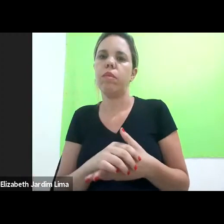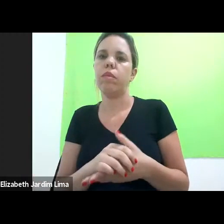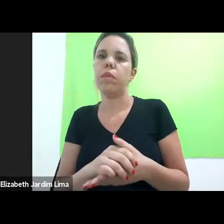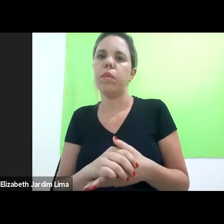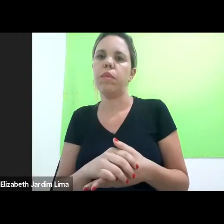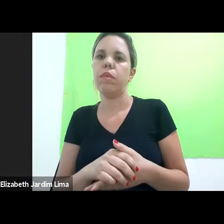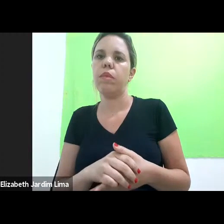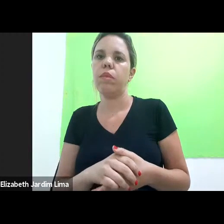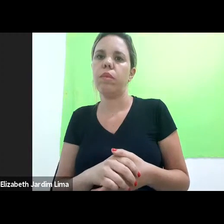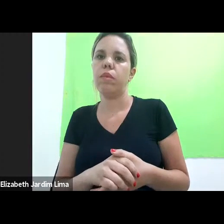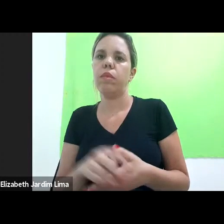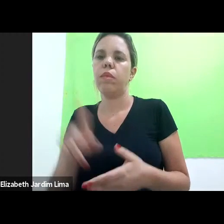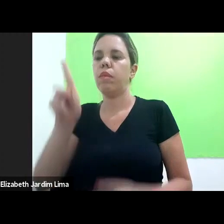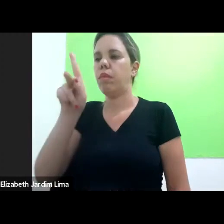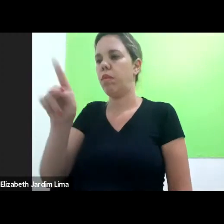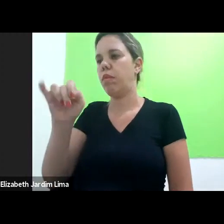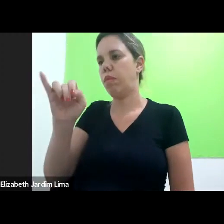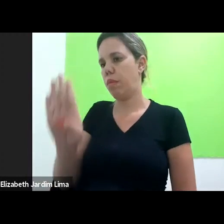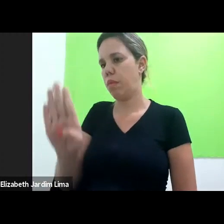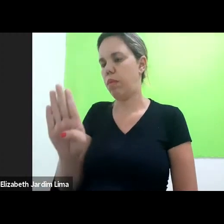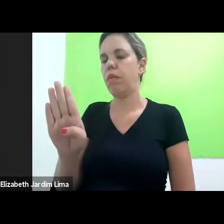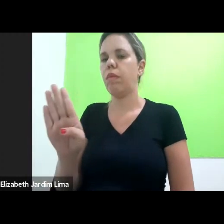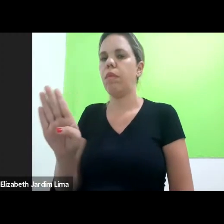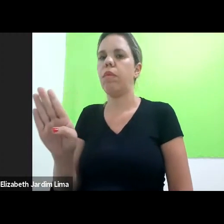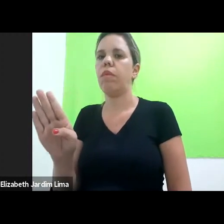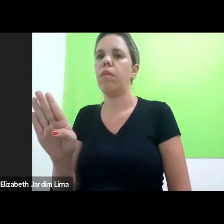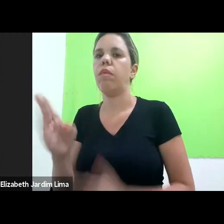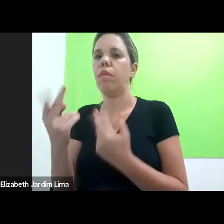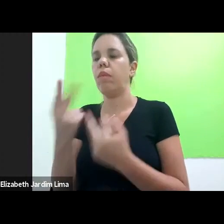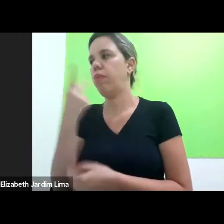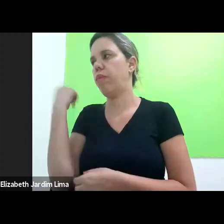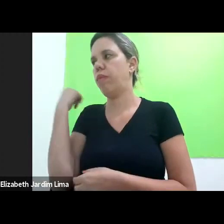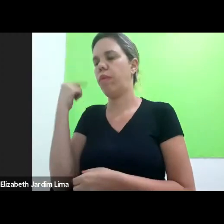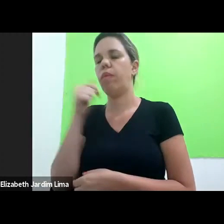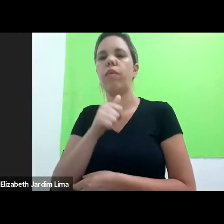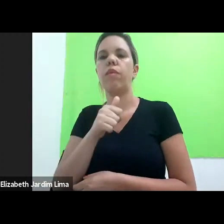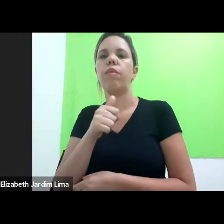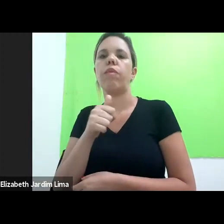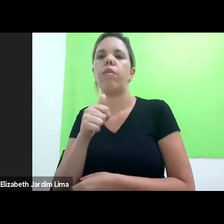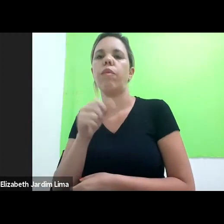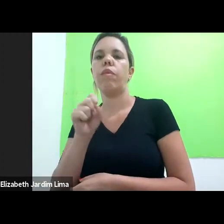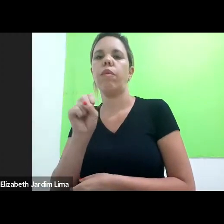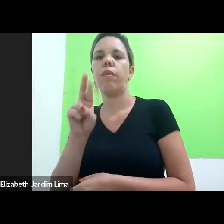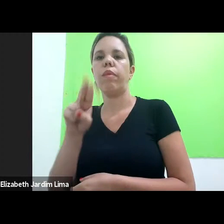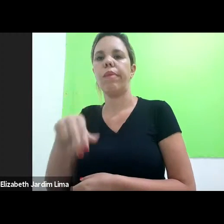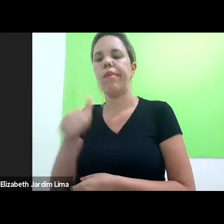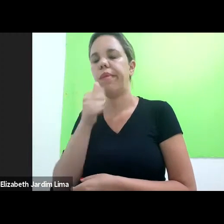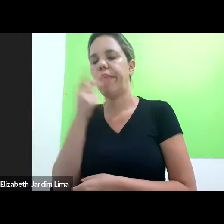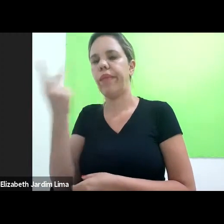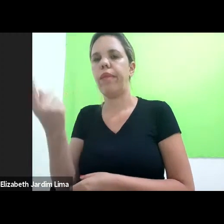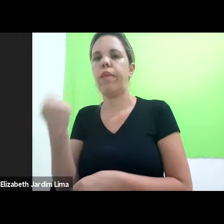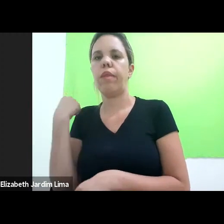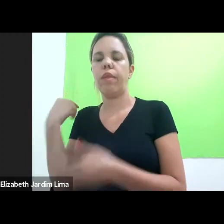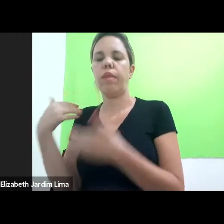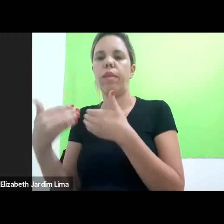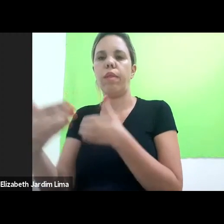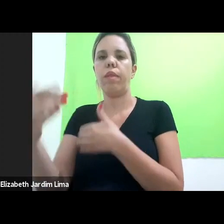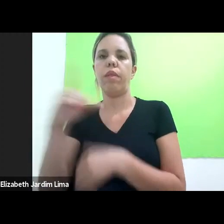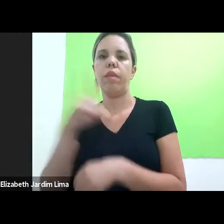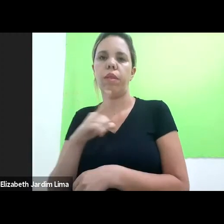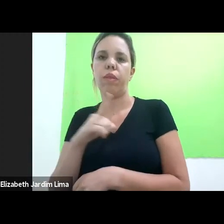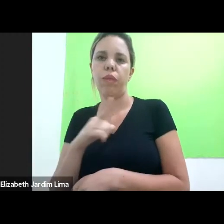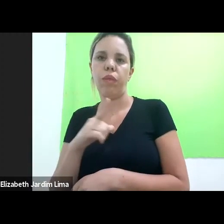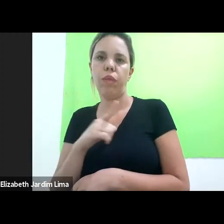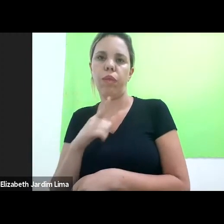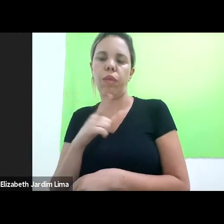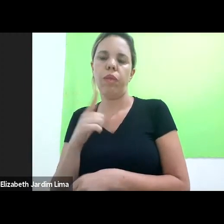da APIB, né, que, como bem falou a companheira Samara, teve aí um grande precedente em relação à